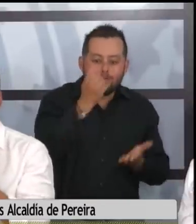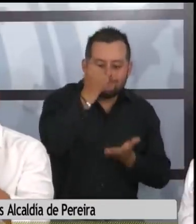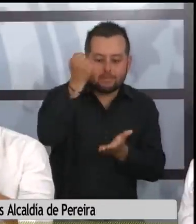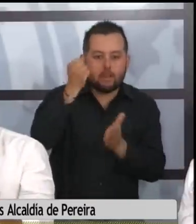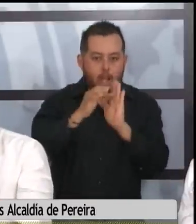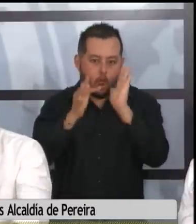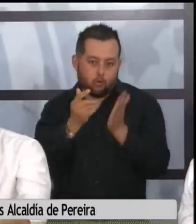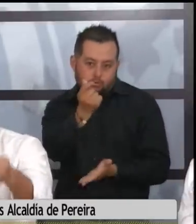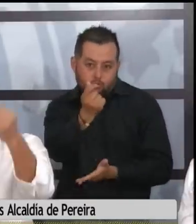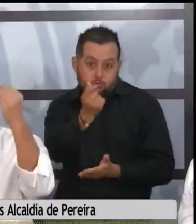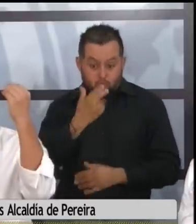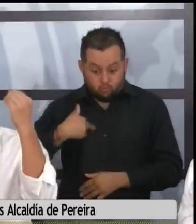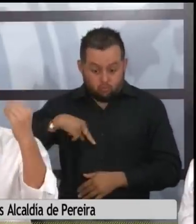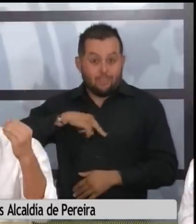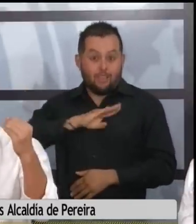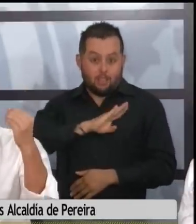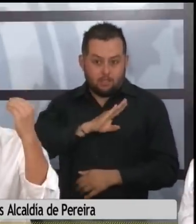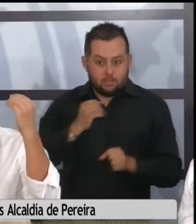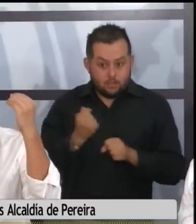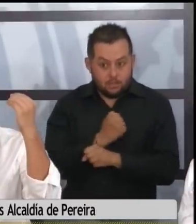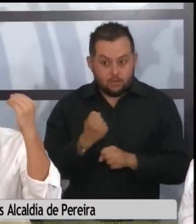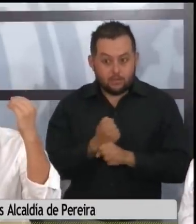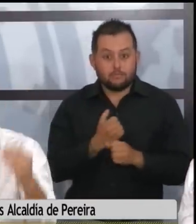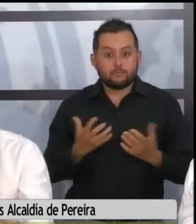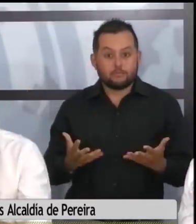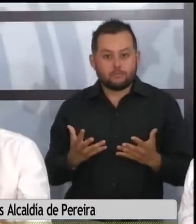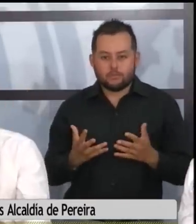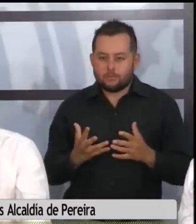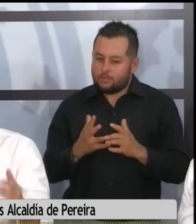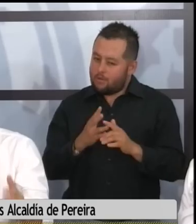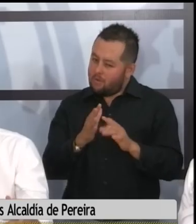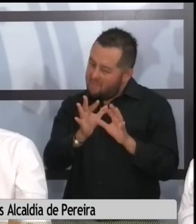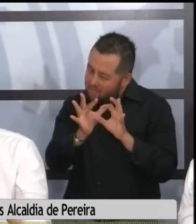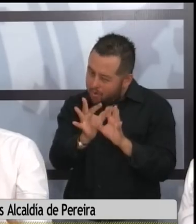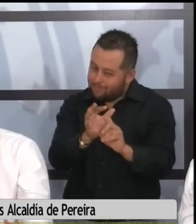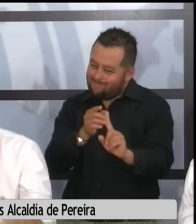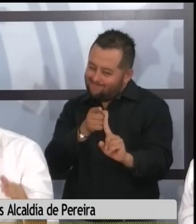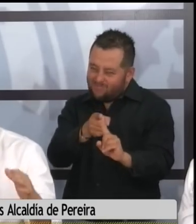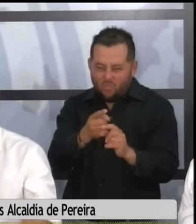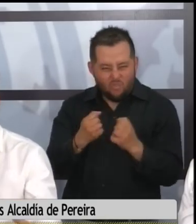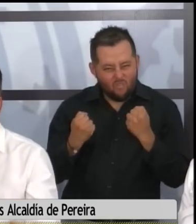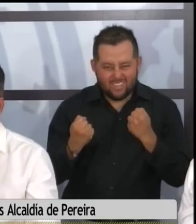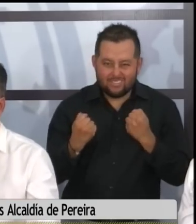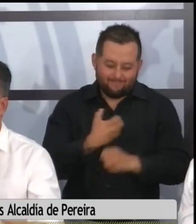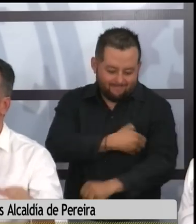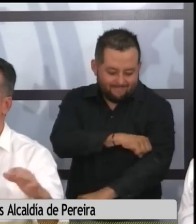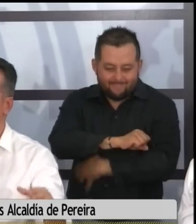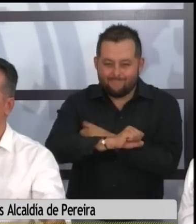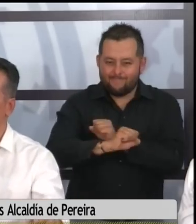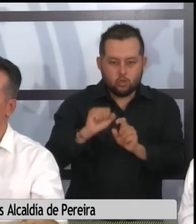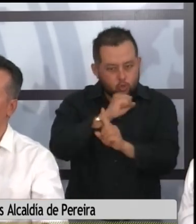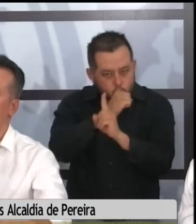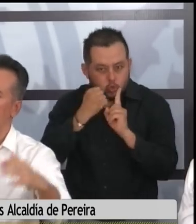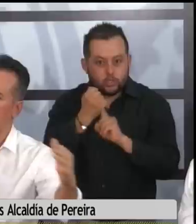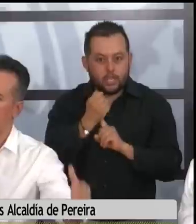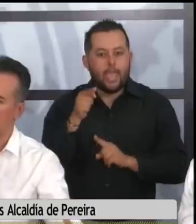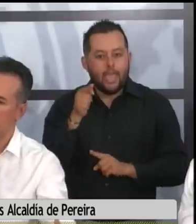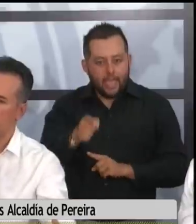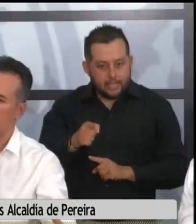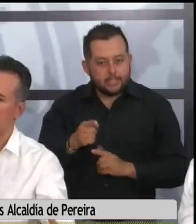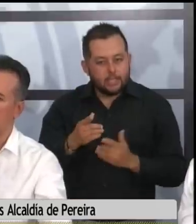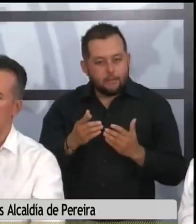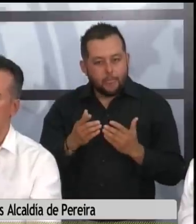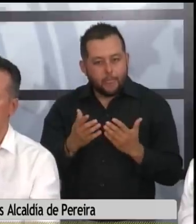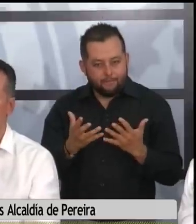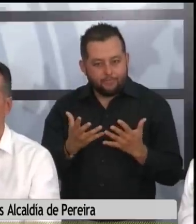alcaldía nosotros vamos a trabajar de manera enfática, con mucha fuerza, el tema social. Y dentro de lo social está esta gran oferta